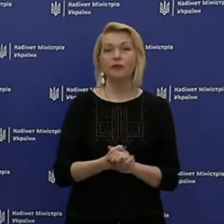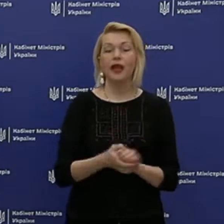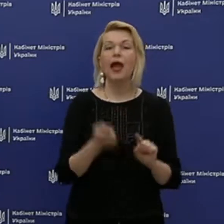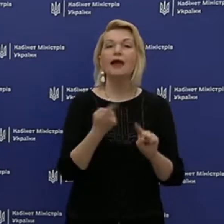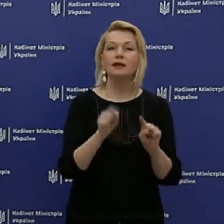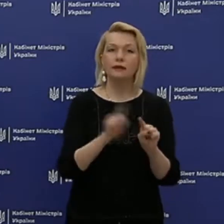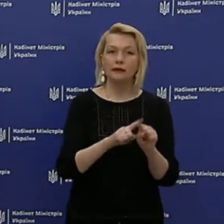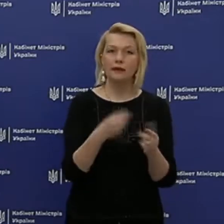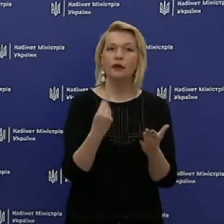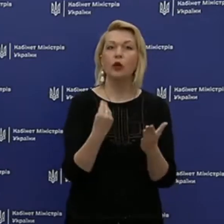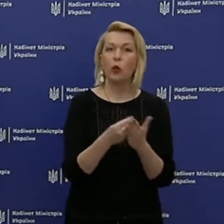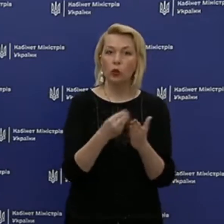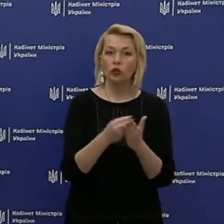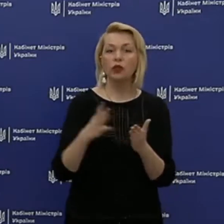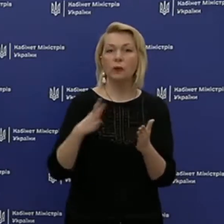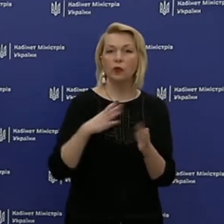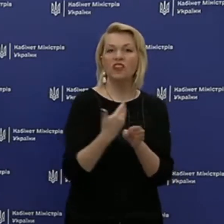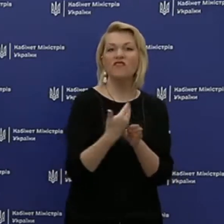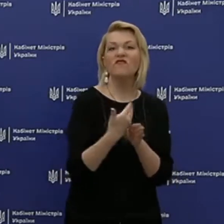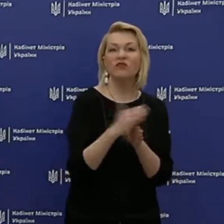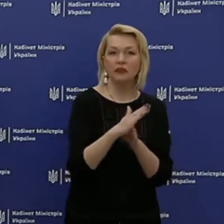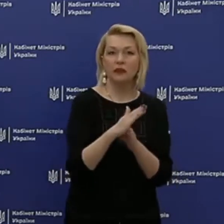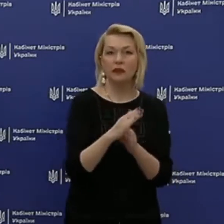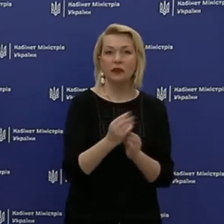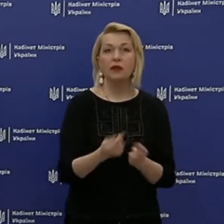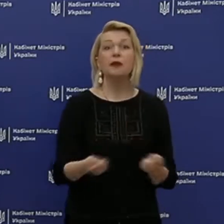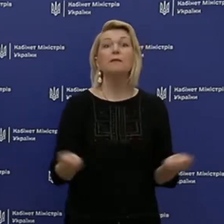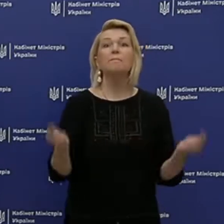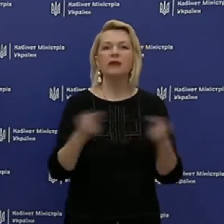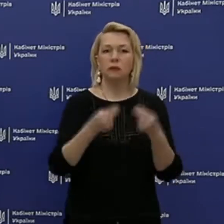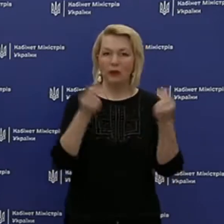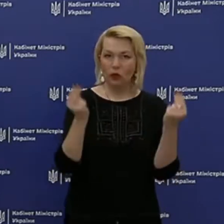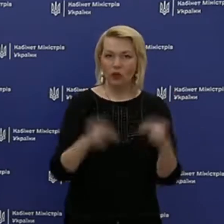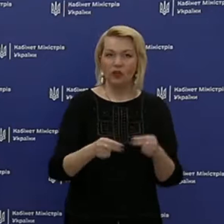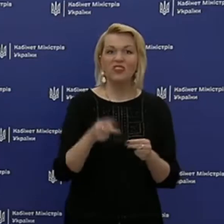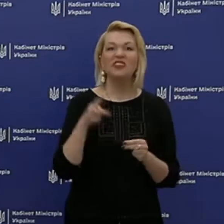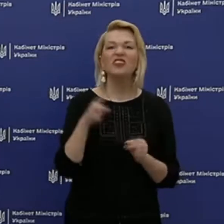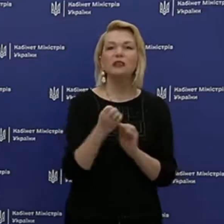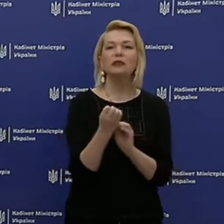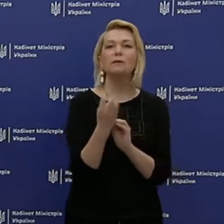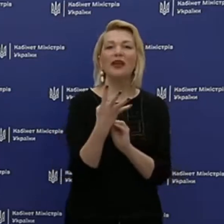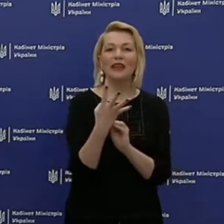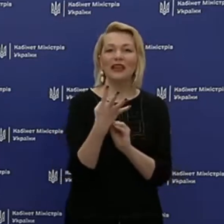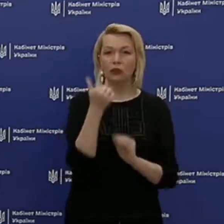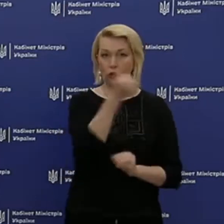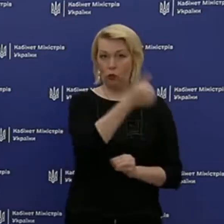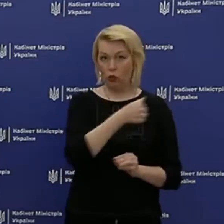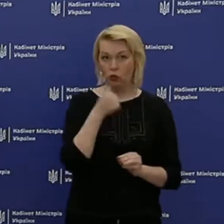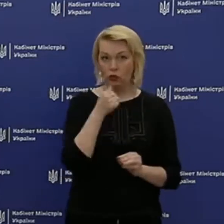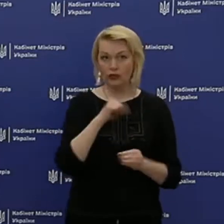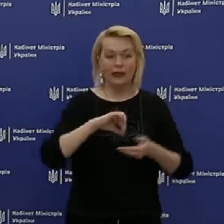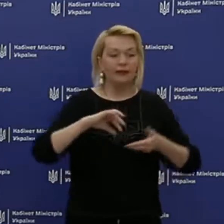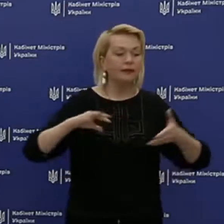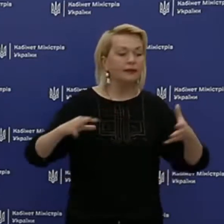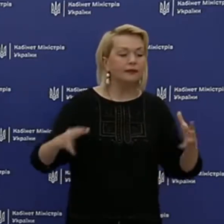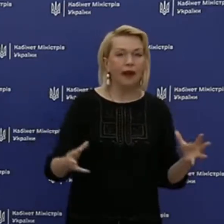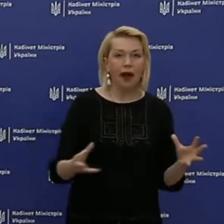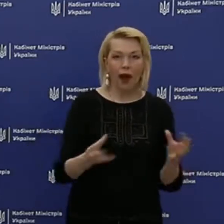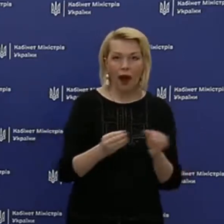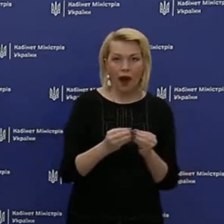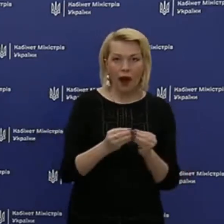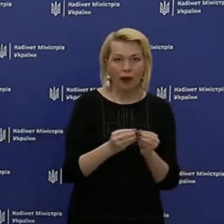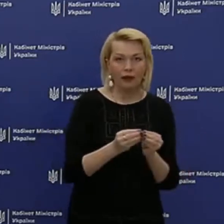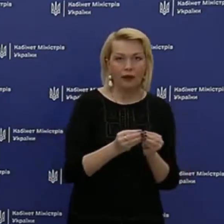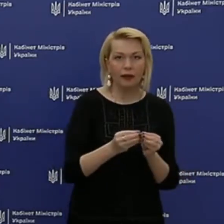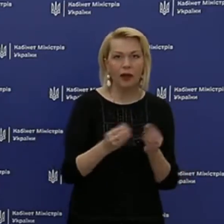Ці кошти були виділені, підписана відповідна угода ще в 2015 році. Загальний